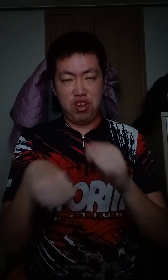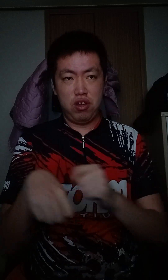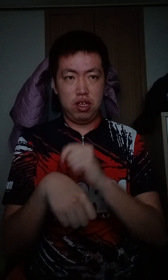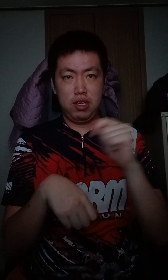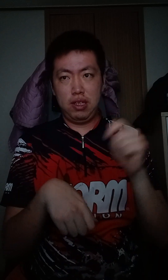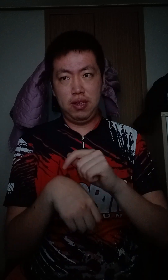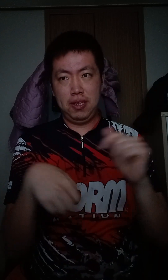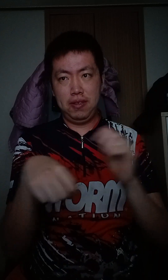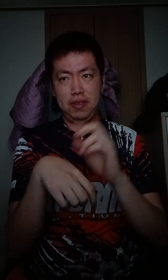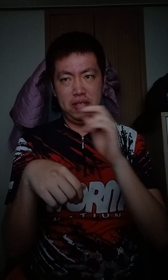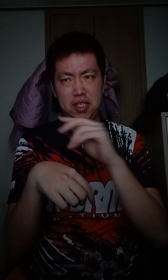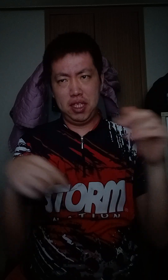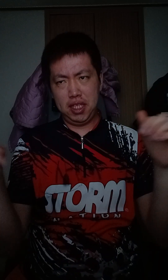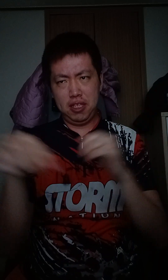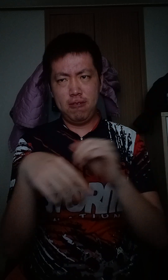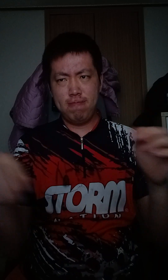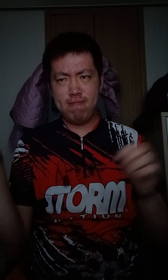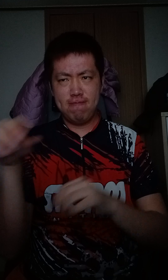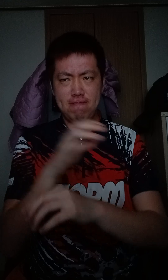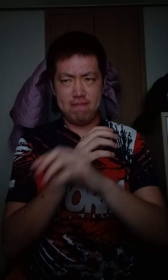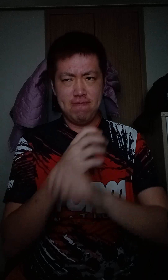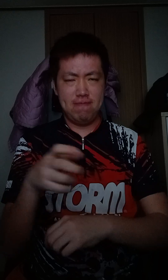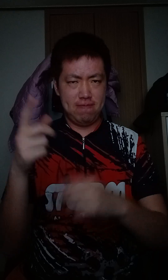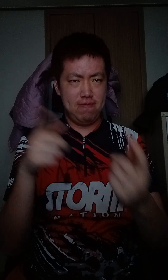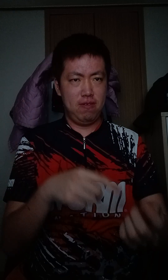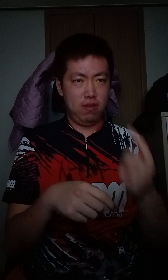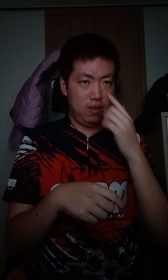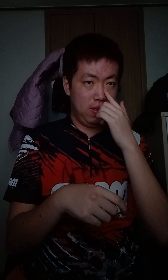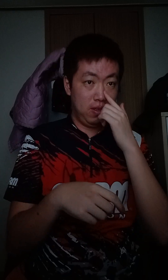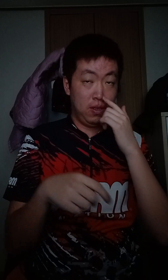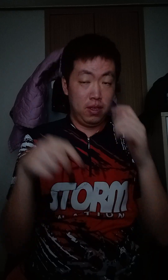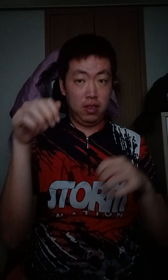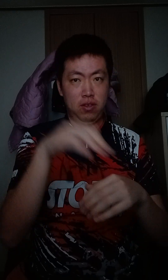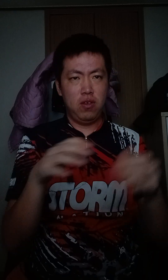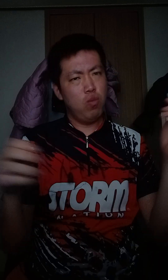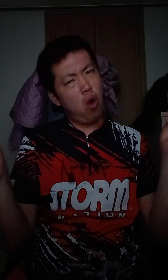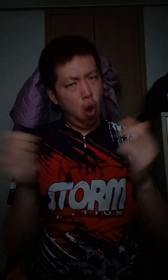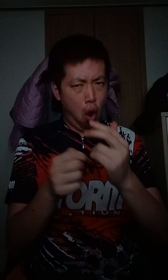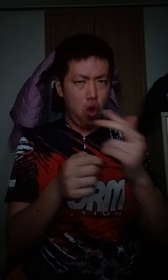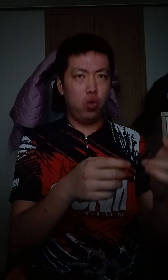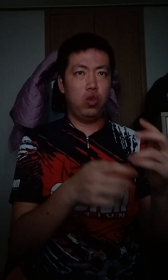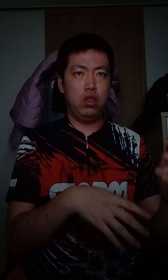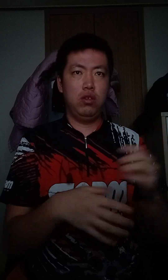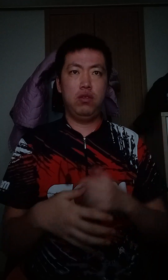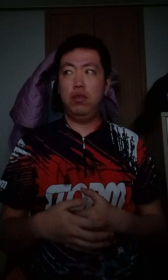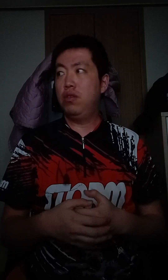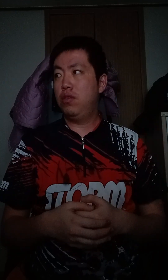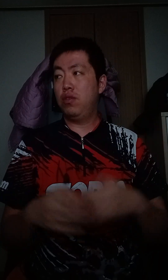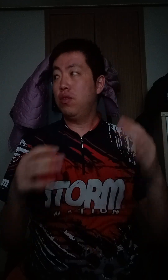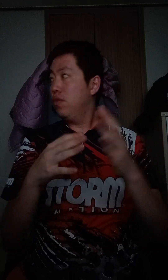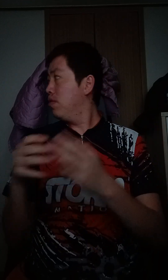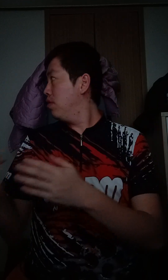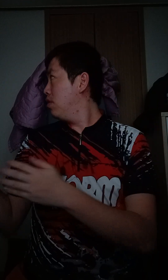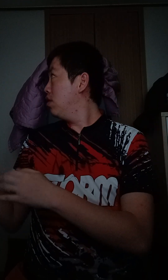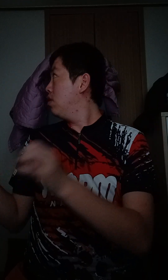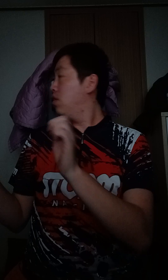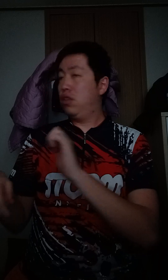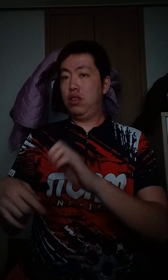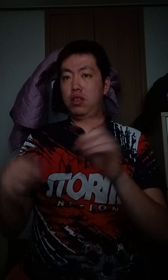바닥에 이제 추락할 그 순간에 이제 소리 나고 이렇게. 언덕 위에서 내려온 트럭은 벽면을 한 차례